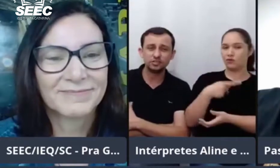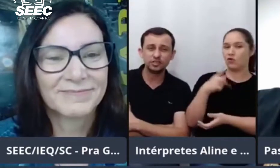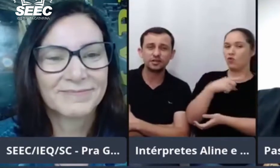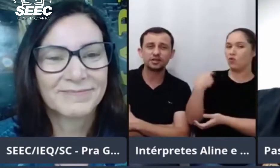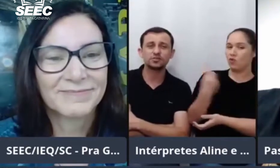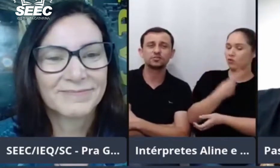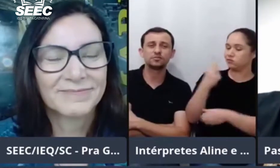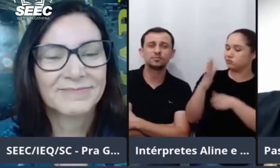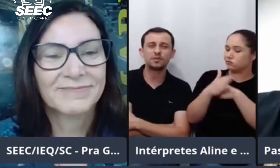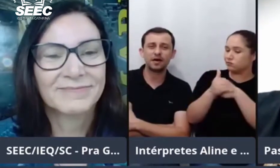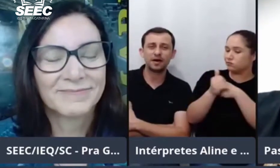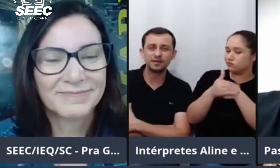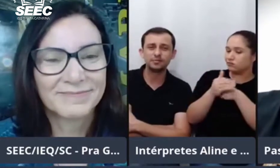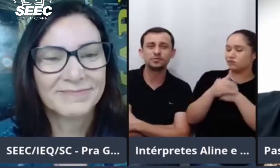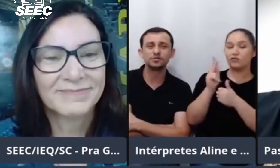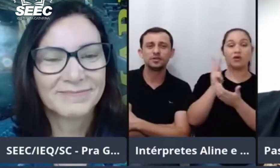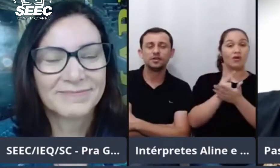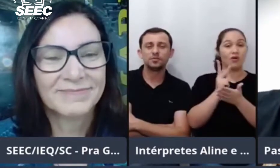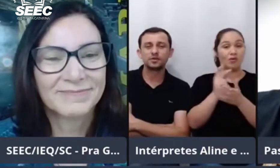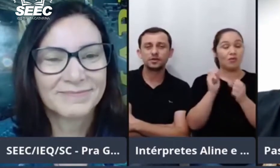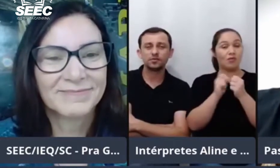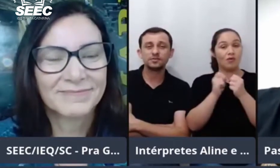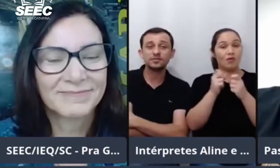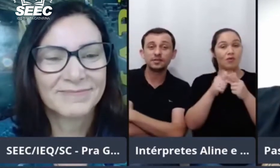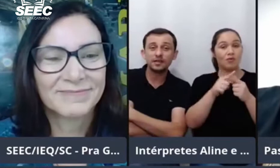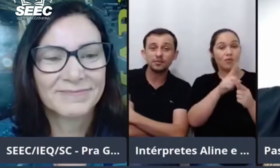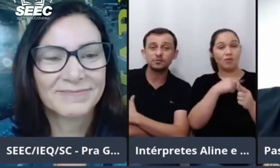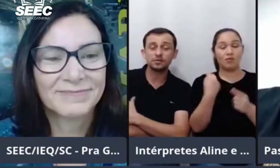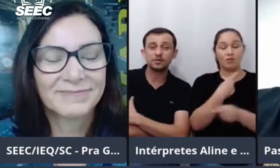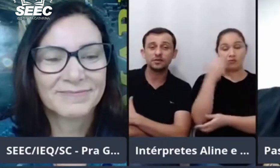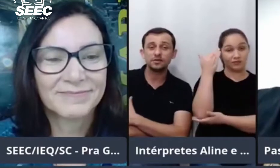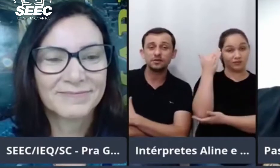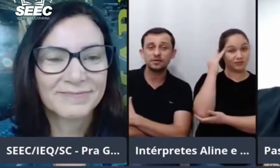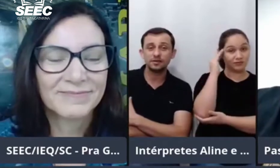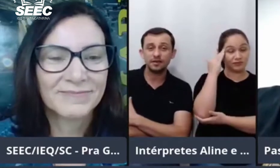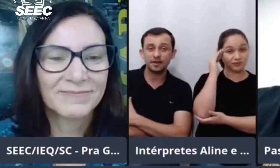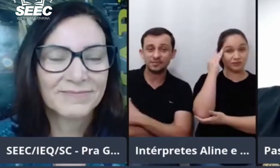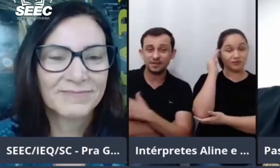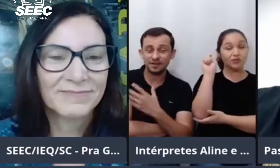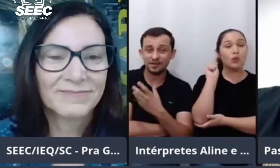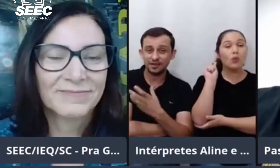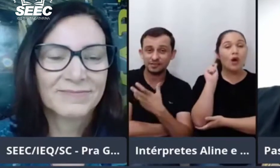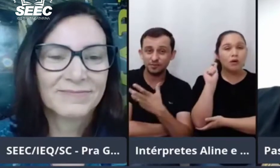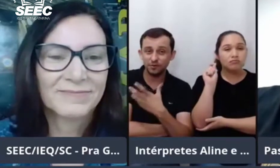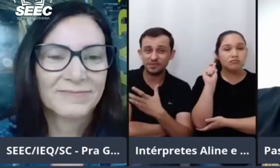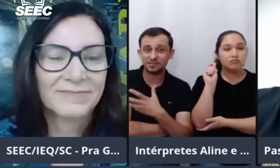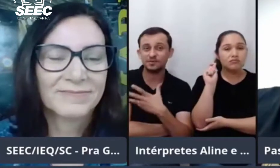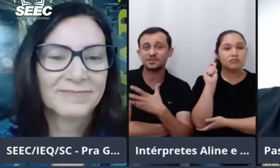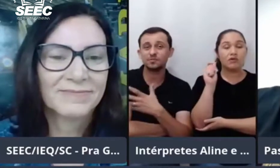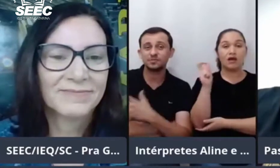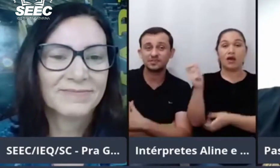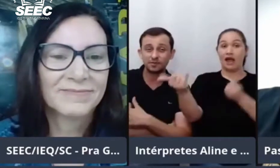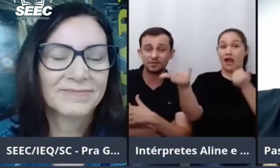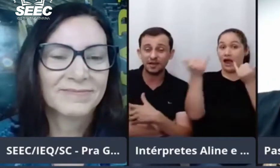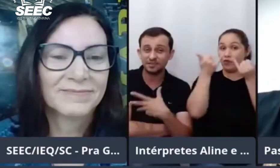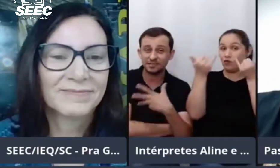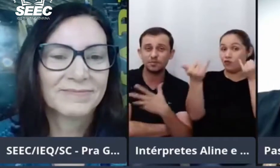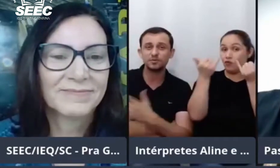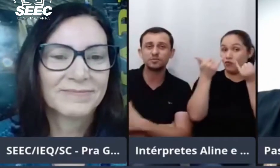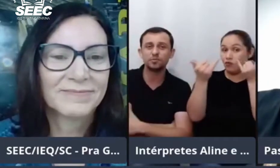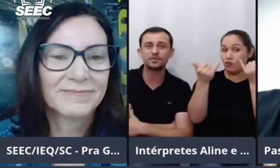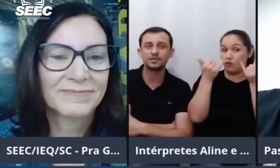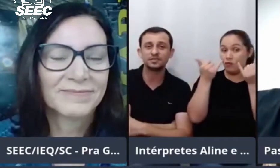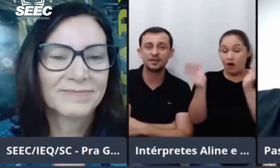se dedica, nós nos preparamos, porque nós entendemos que essa informação, essa